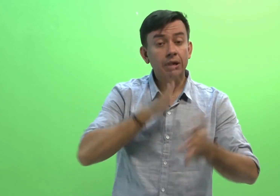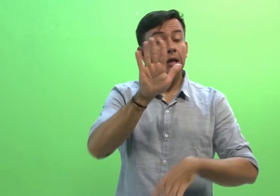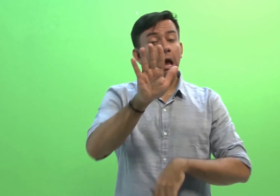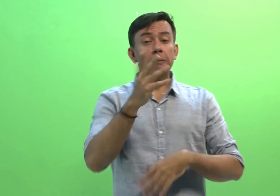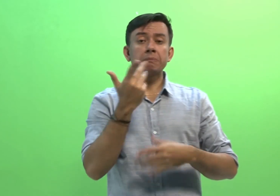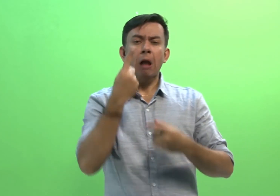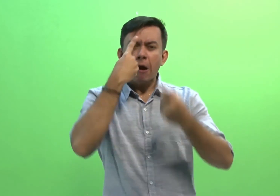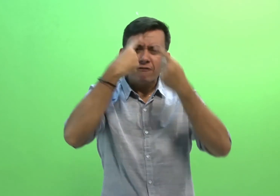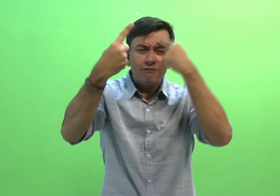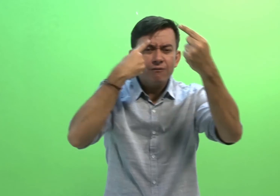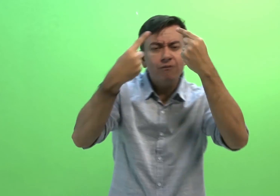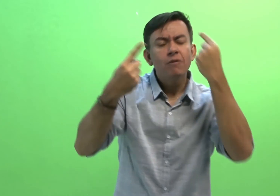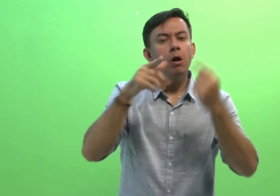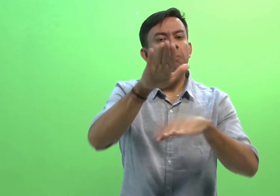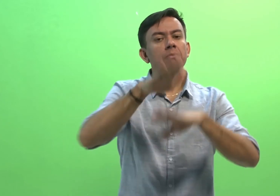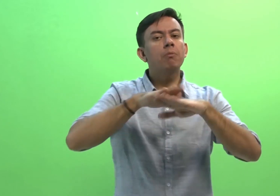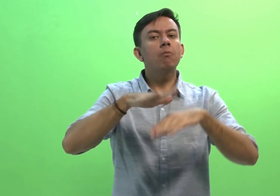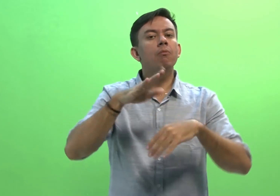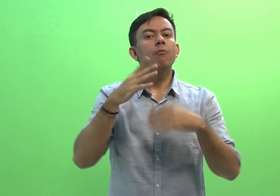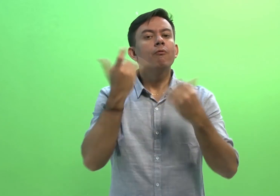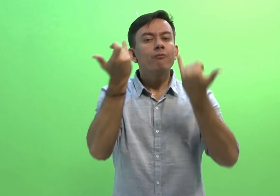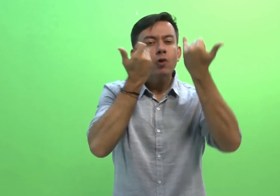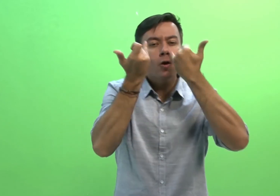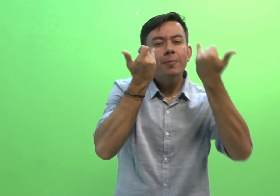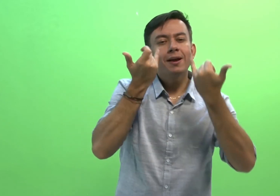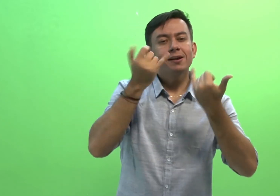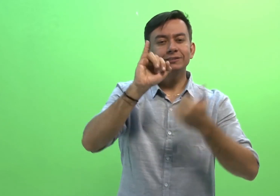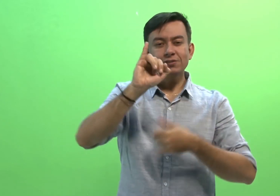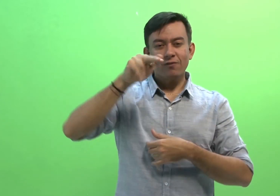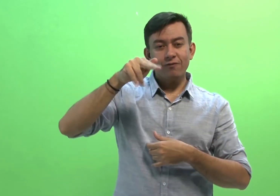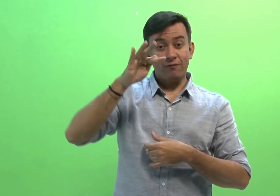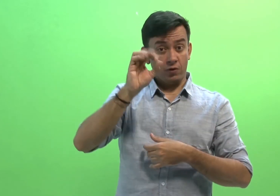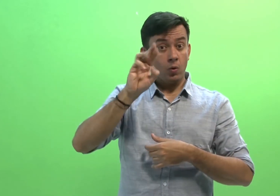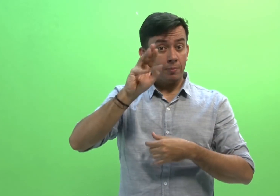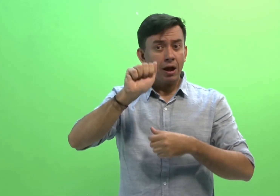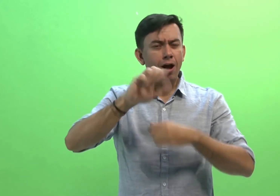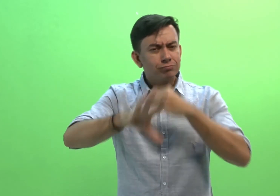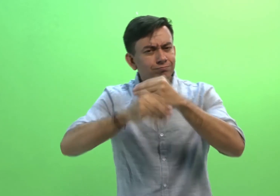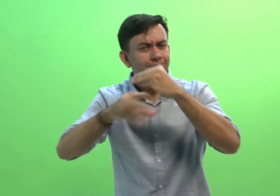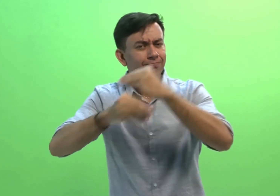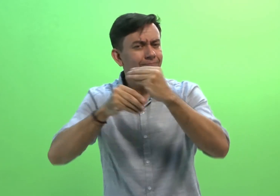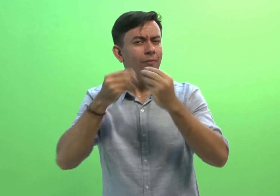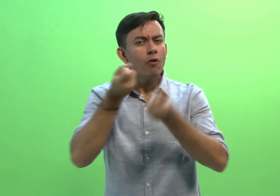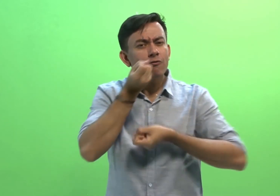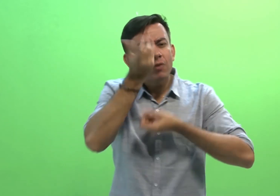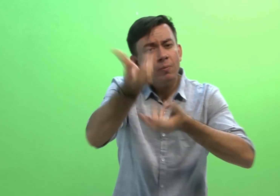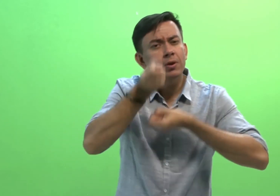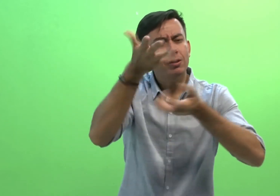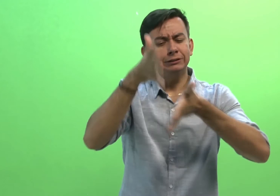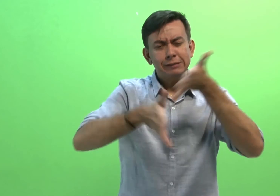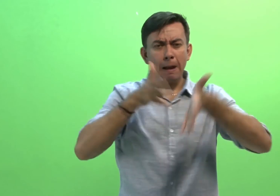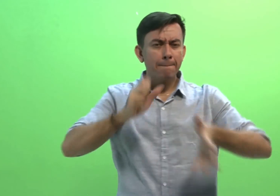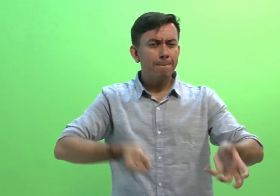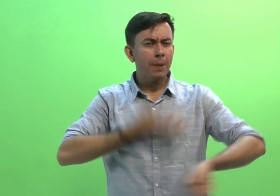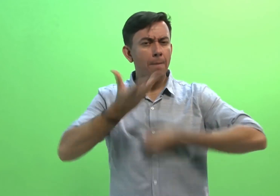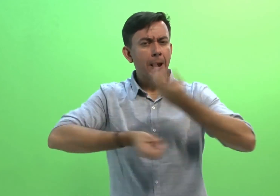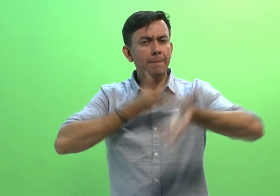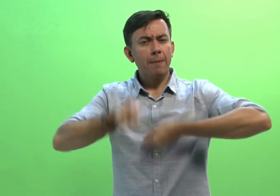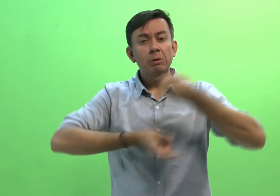Se você tem ideias e recebe informações e quer complementar essas informações, a língua de sinais